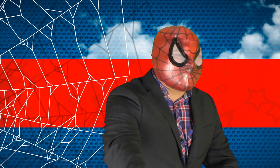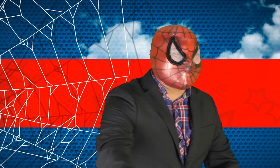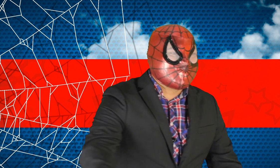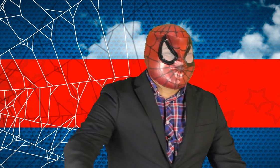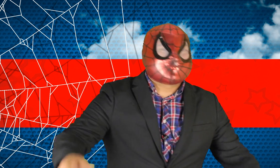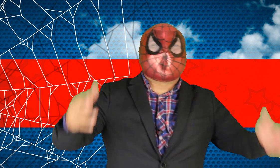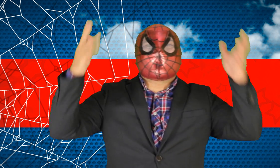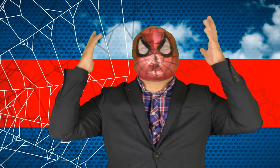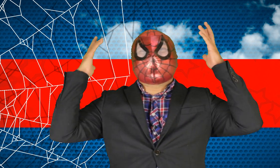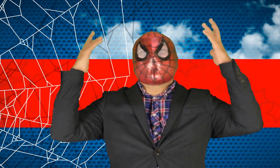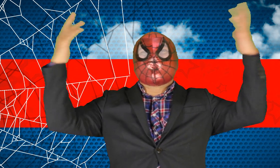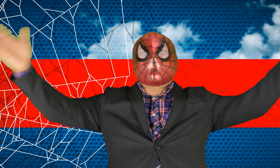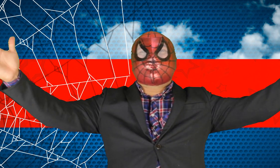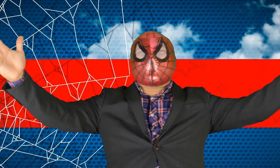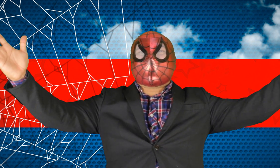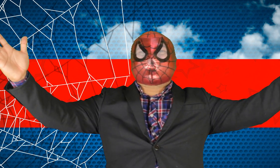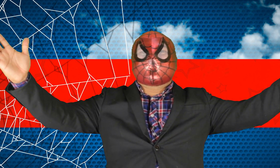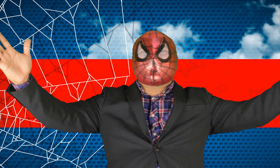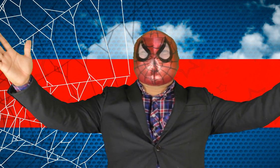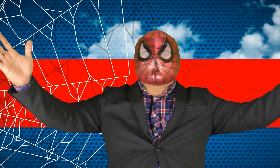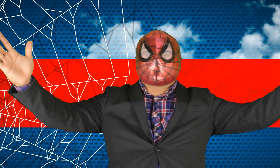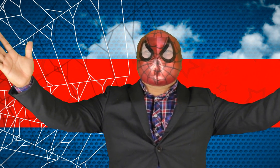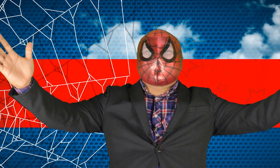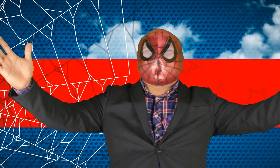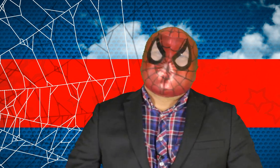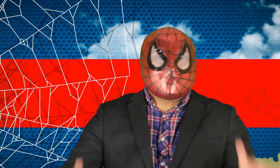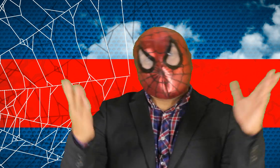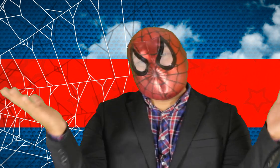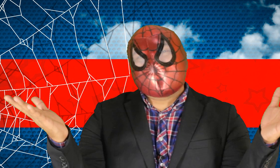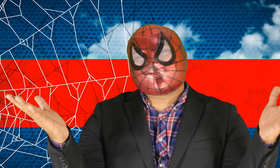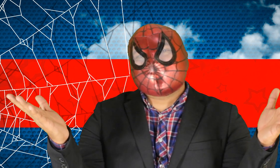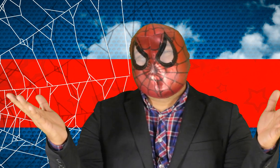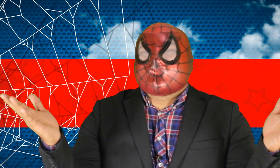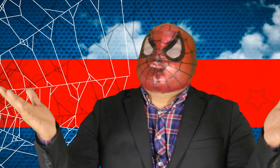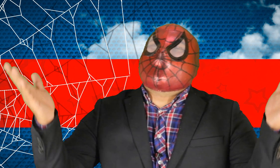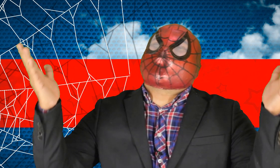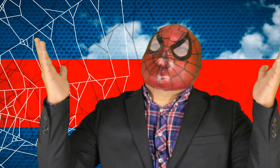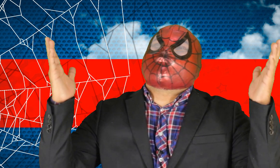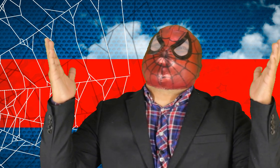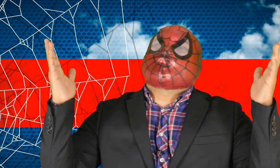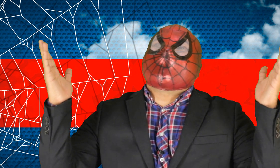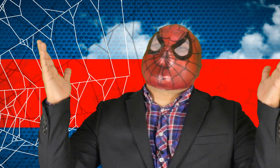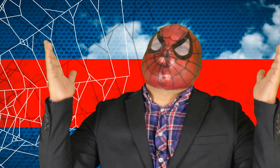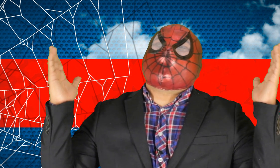madre, chorrocientos mil pesos, diantre. Devaluados, eso sí, pero que la inversión haya valido